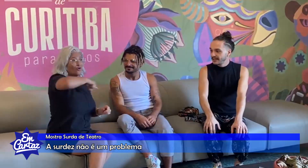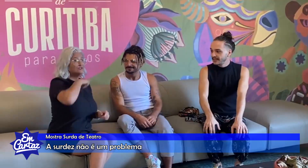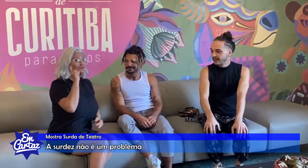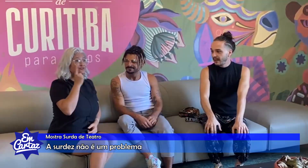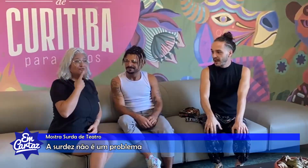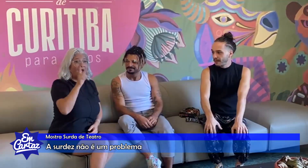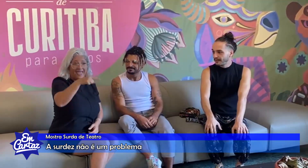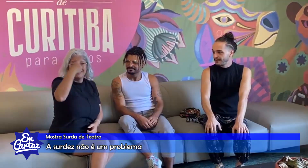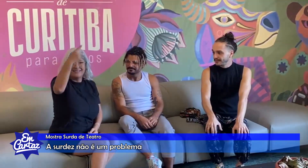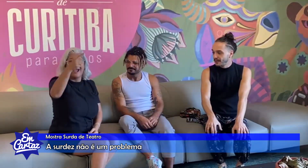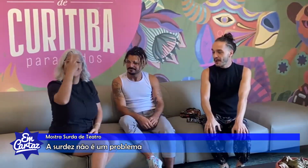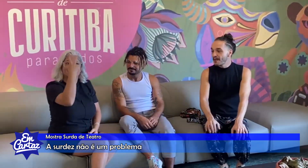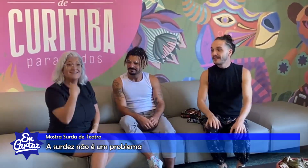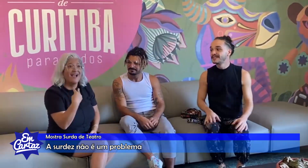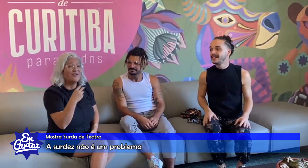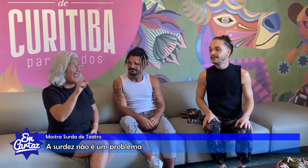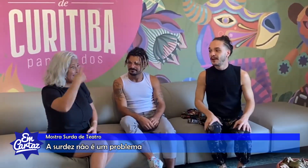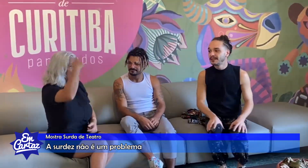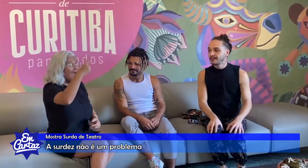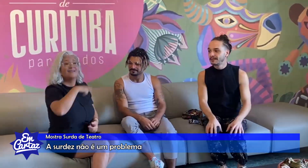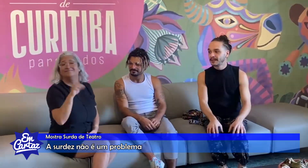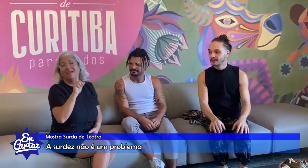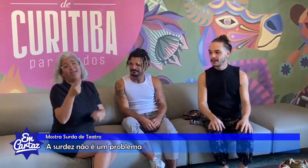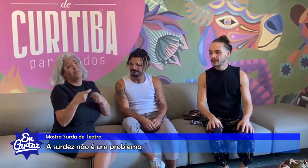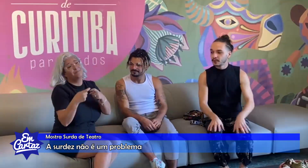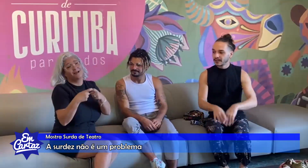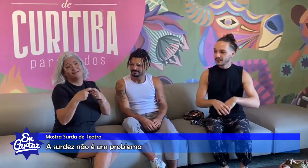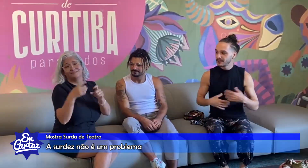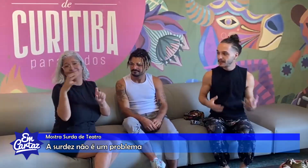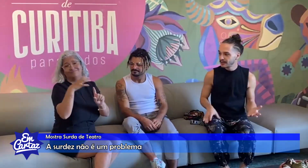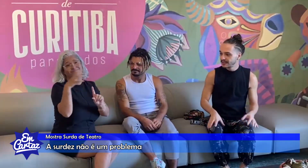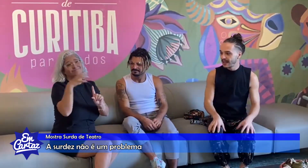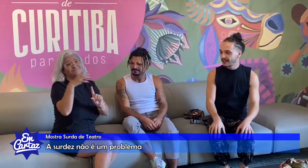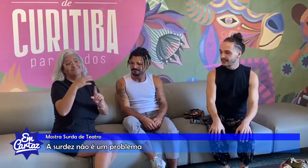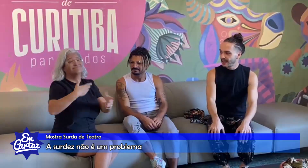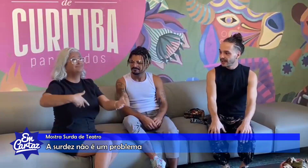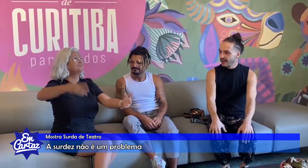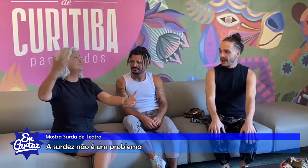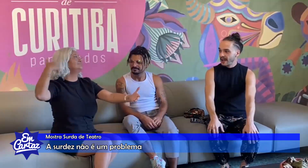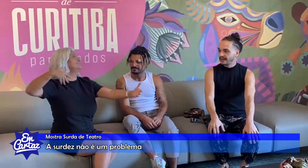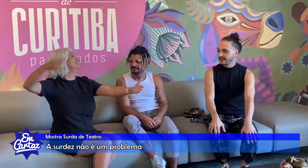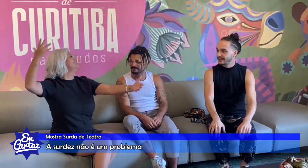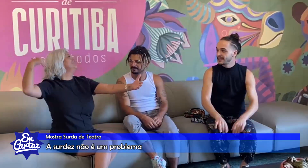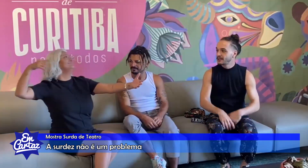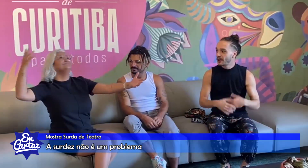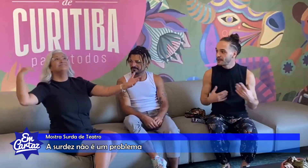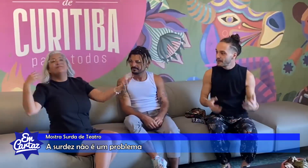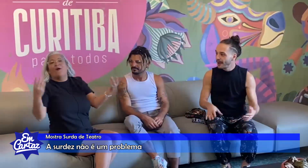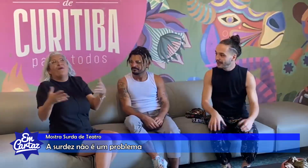deficiência não é uma invenção nossa das pessoas surdas ou das pessoas cegas, né? É desse histórico